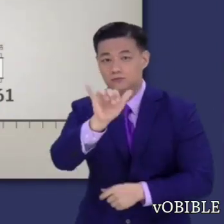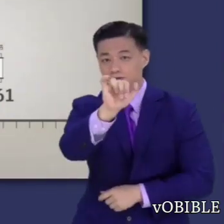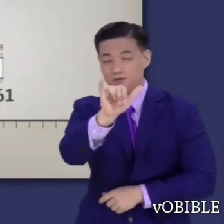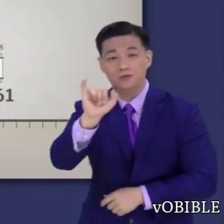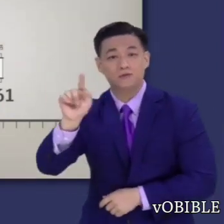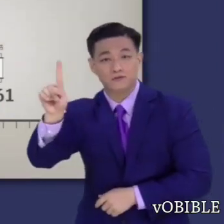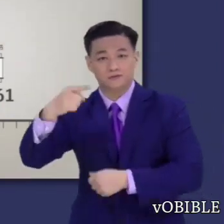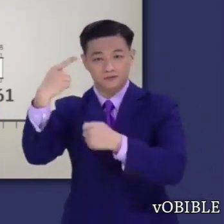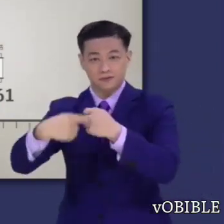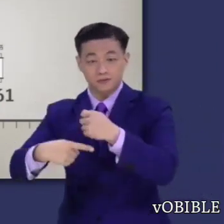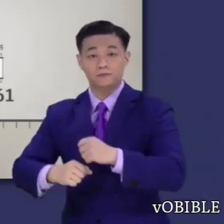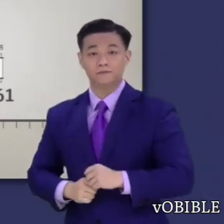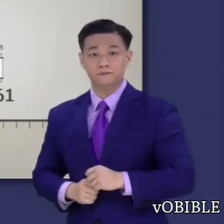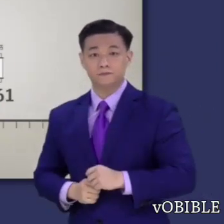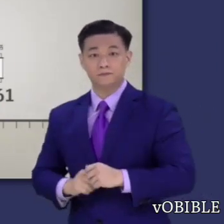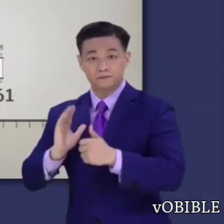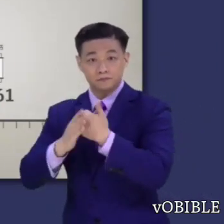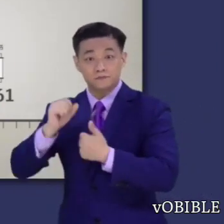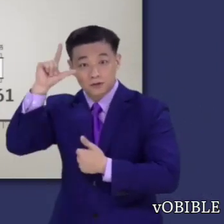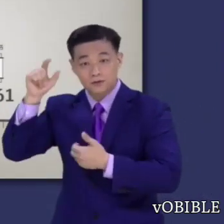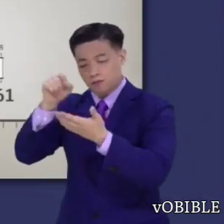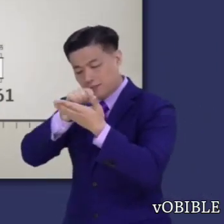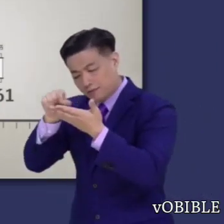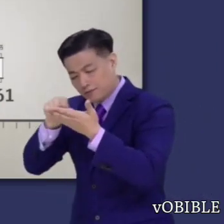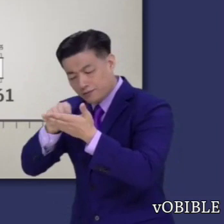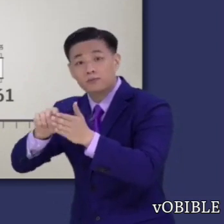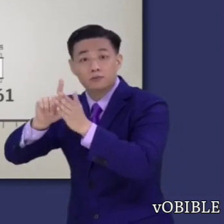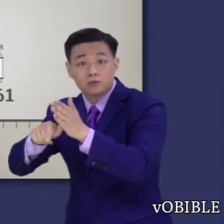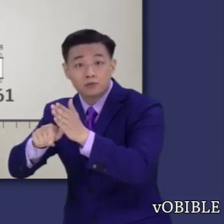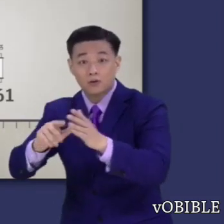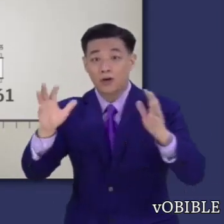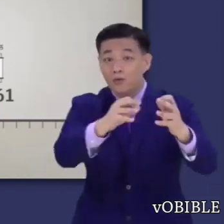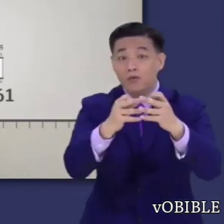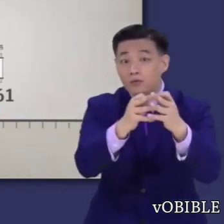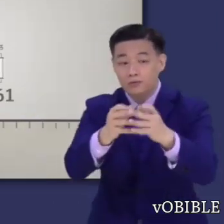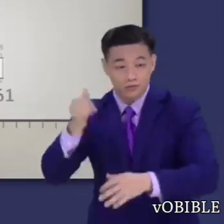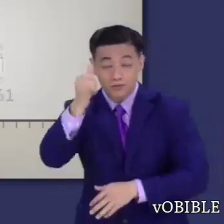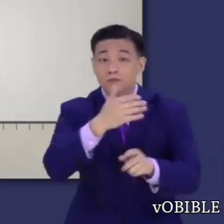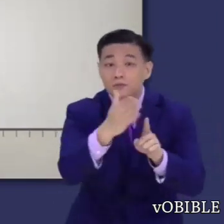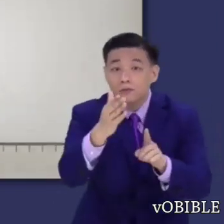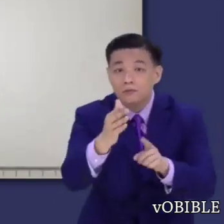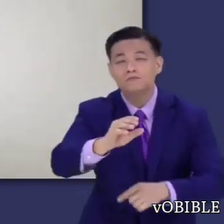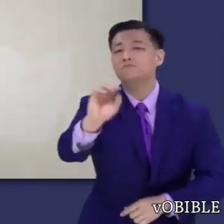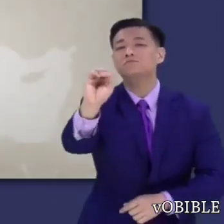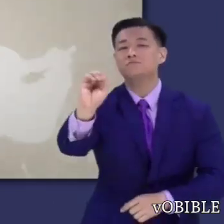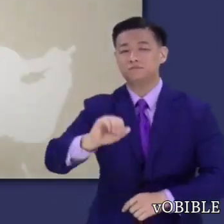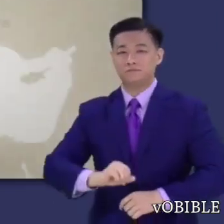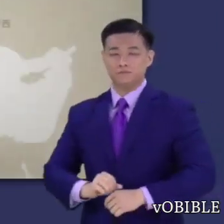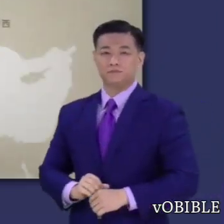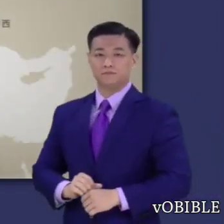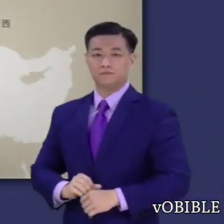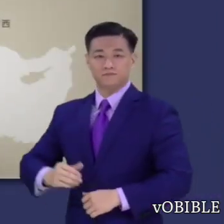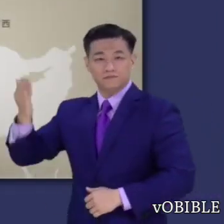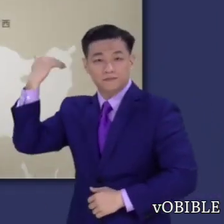60至61年。保罗当时在罗马第一次被囚，软禁在家中。哥罗西